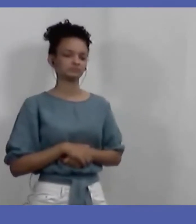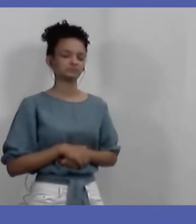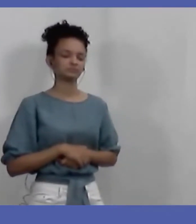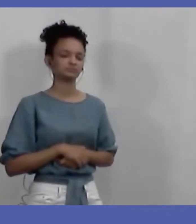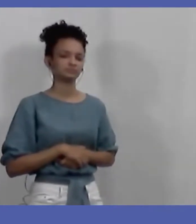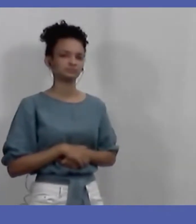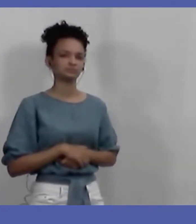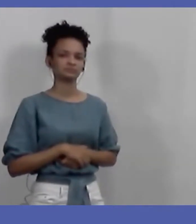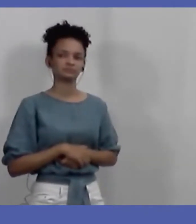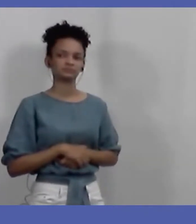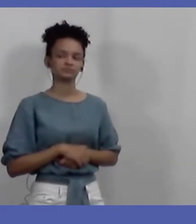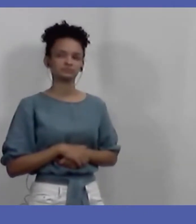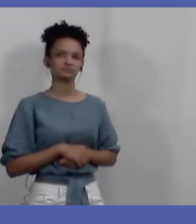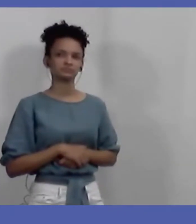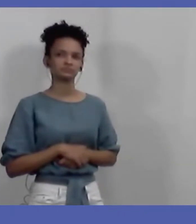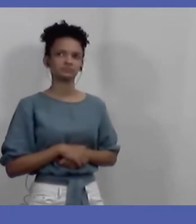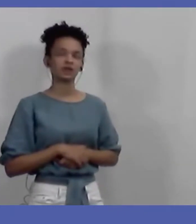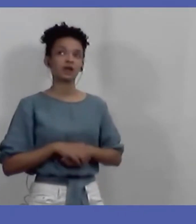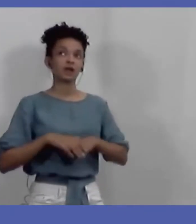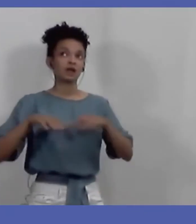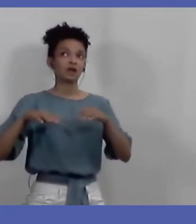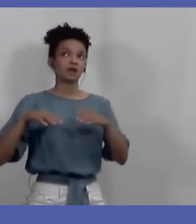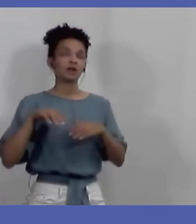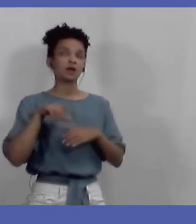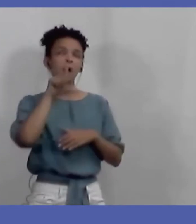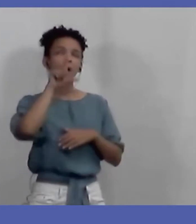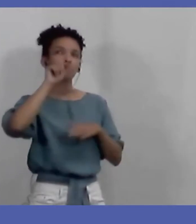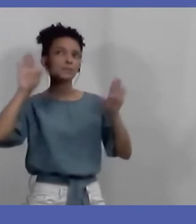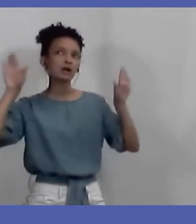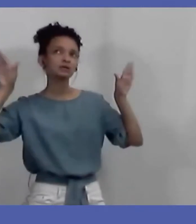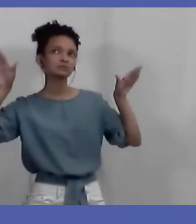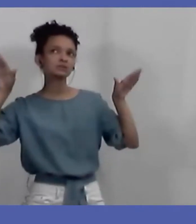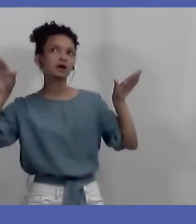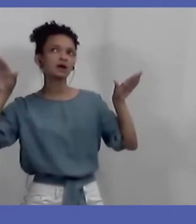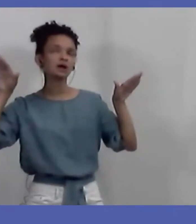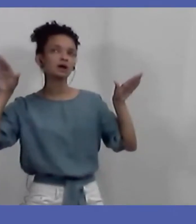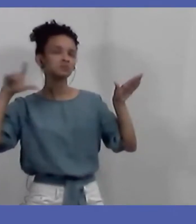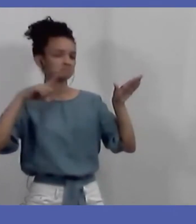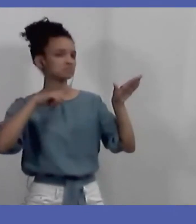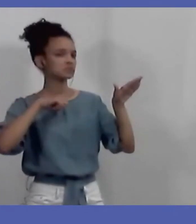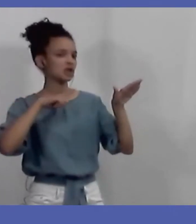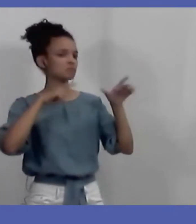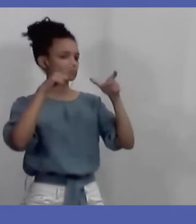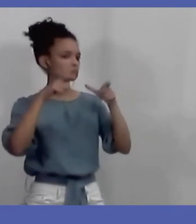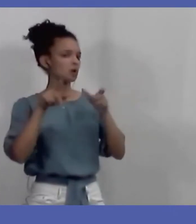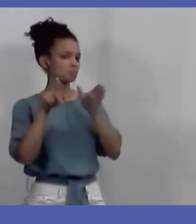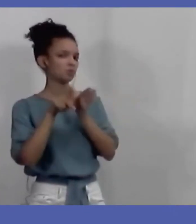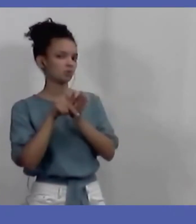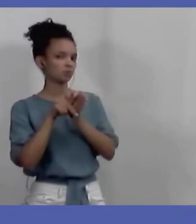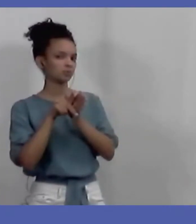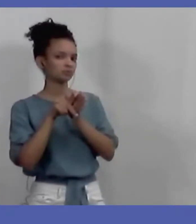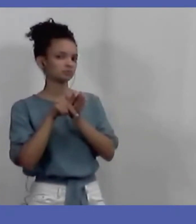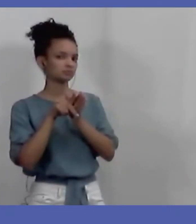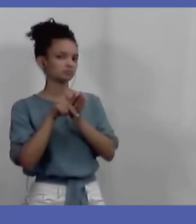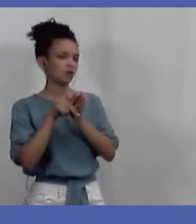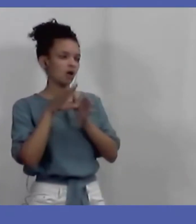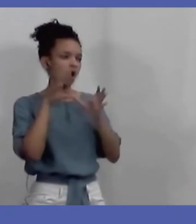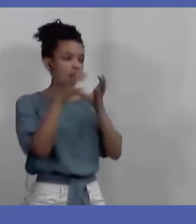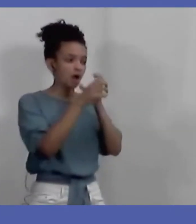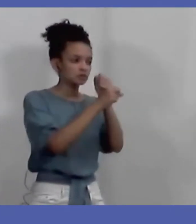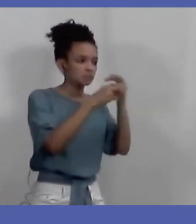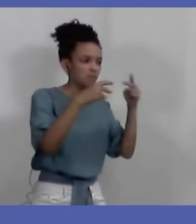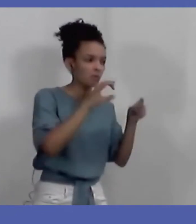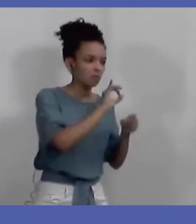as aves do céu seus ninhos, mas o Filho do Homem não tem onde reclinar